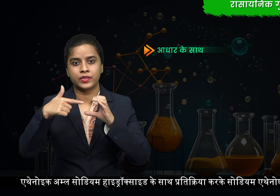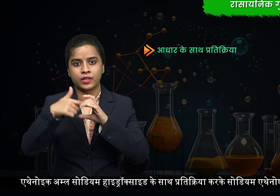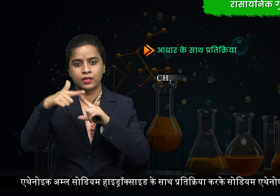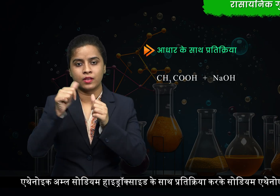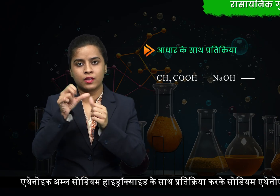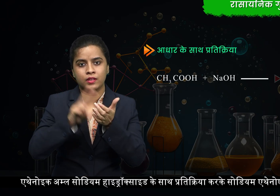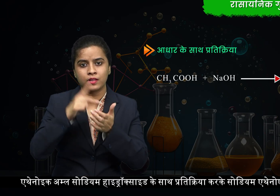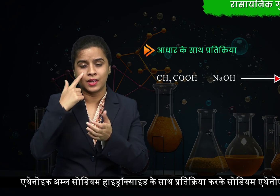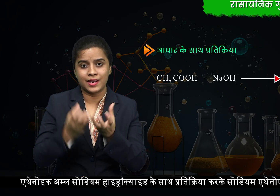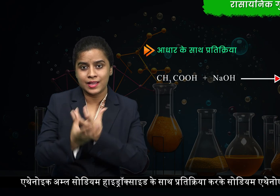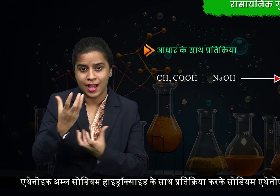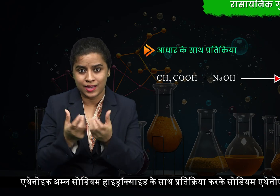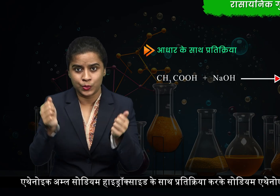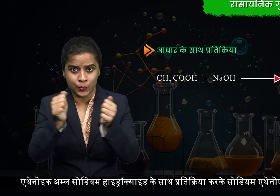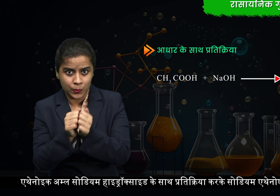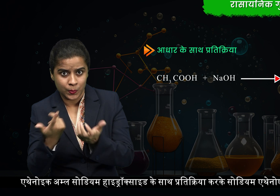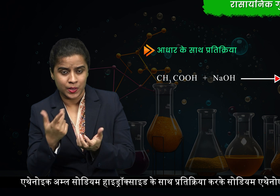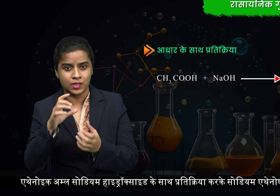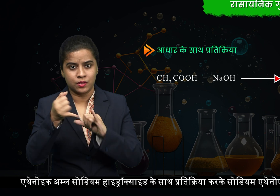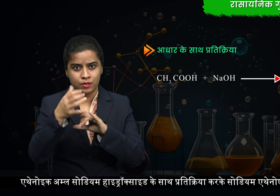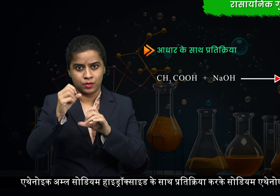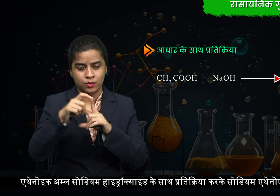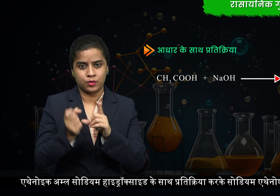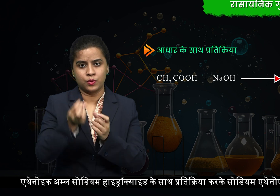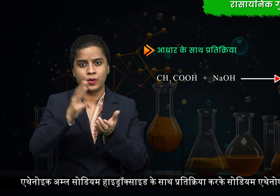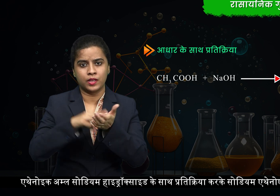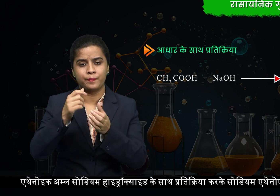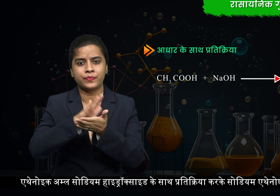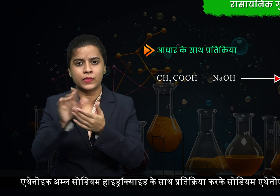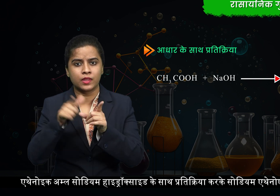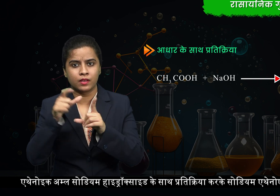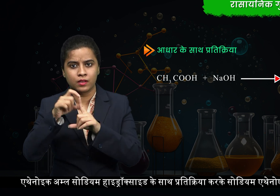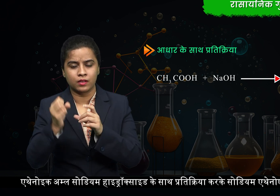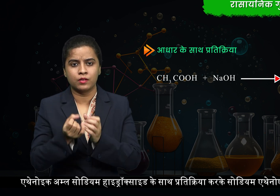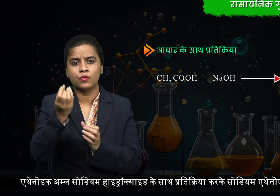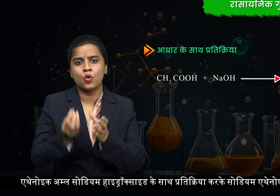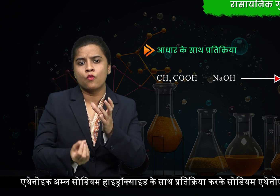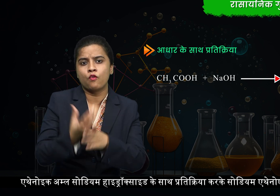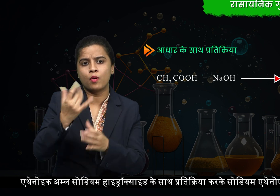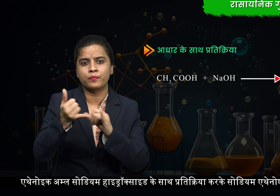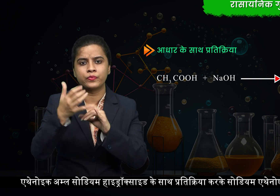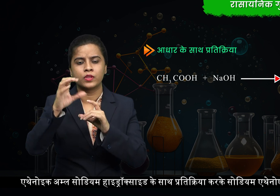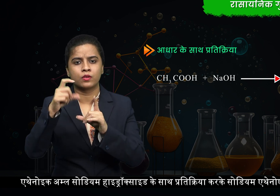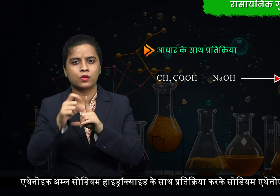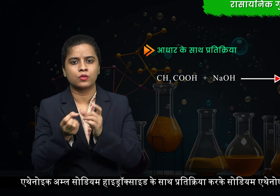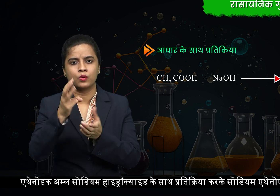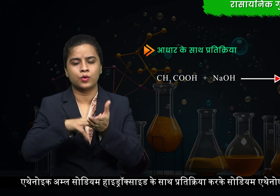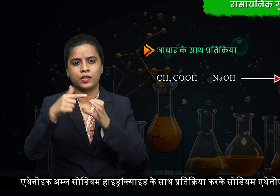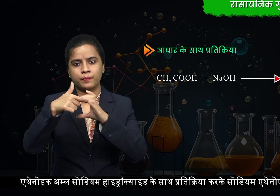एथेनॉइक अम्ल सोडियम हाइड्रॉक्साइड के साथ प्रतिक्रिया करके सोडियम एथेनॉइट और पानी बनाता